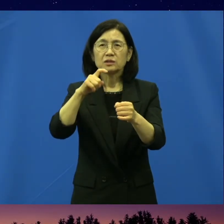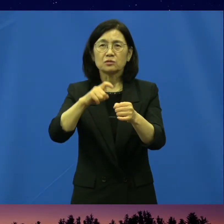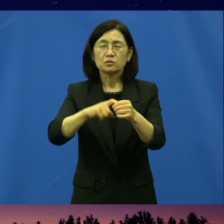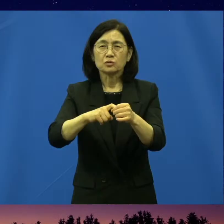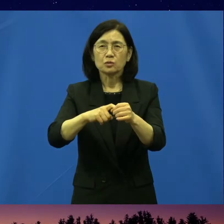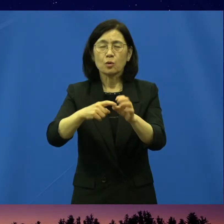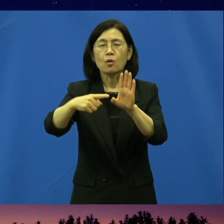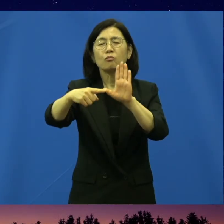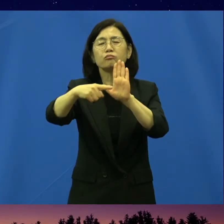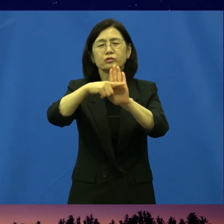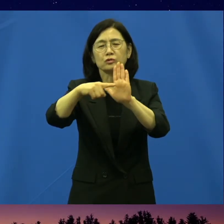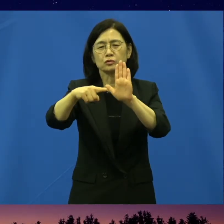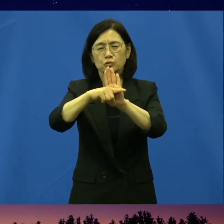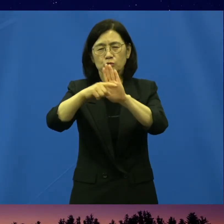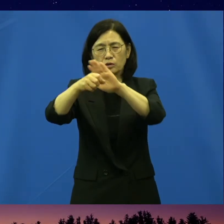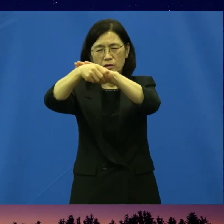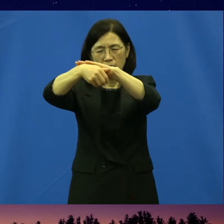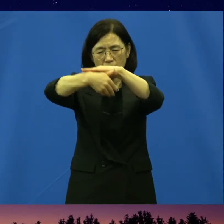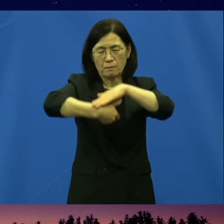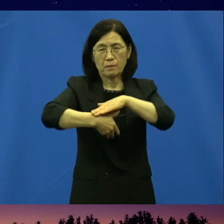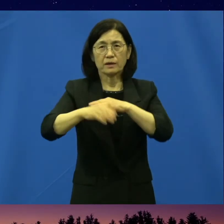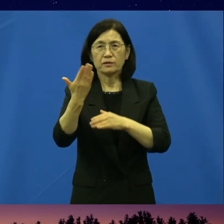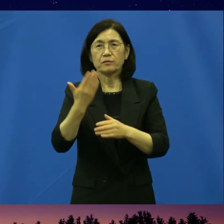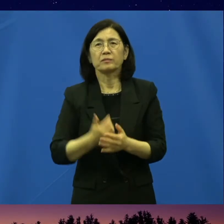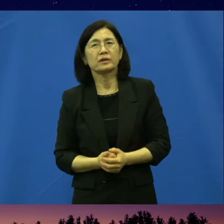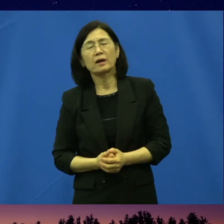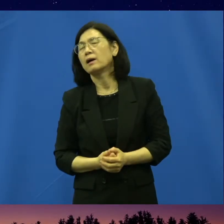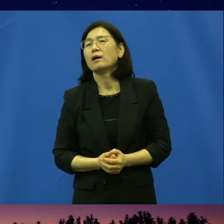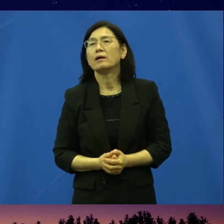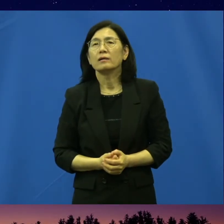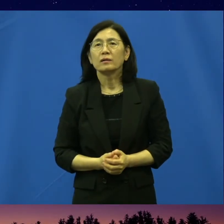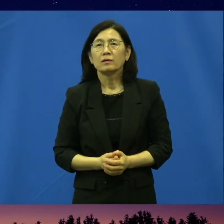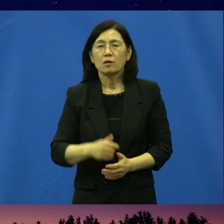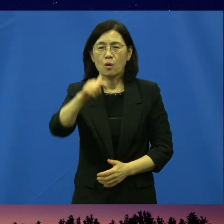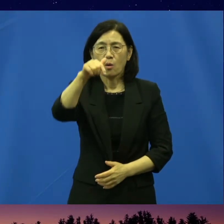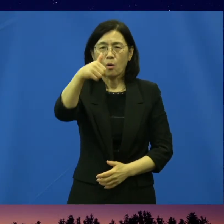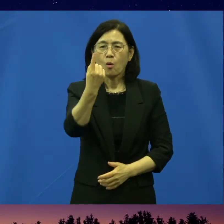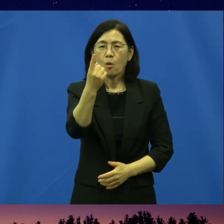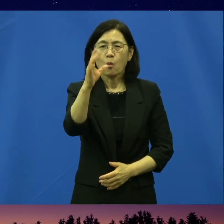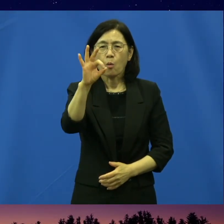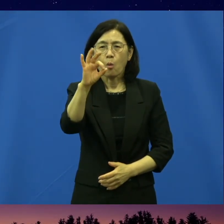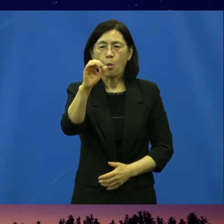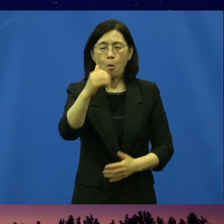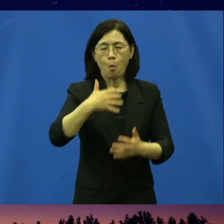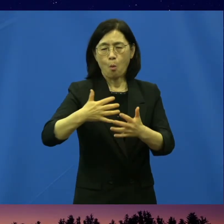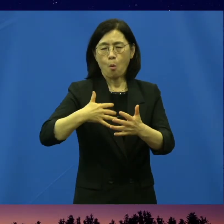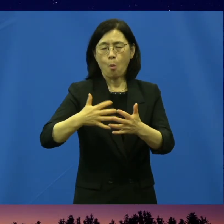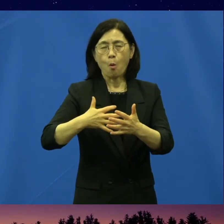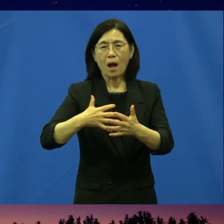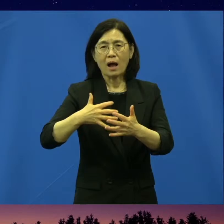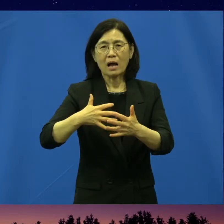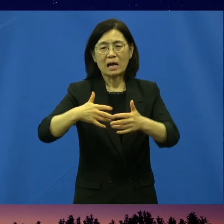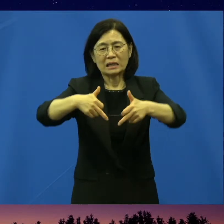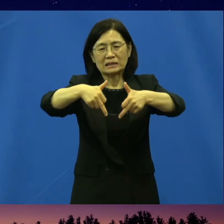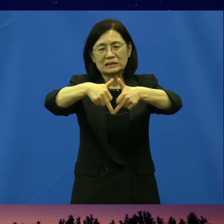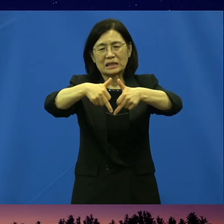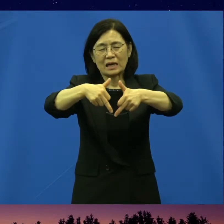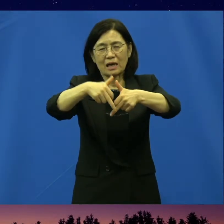됩니다. 요즘 여러분 이 공황장애를 앓는 사람들이 굉장히 많아졌죠. 공황장애. 연예인들도